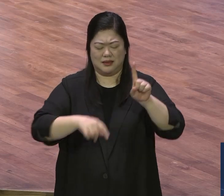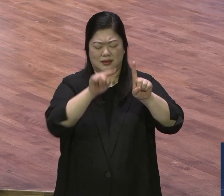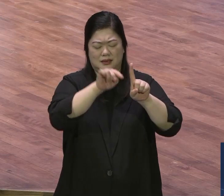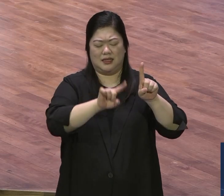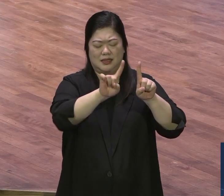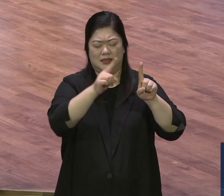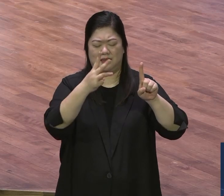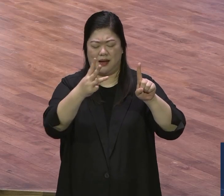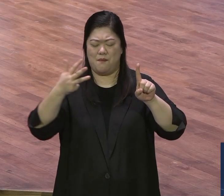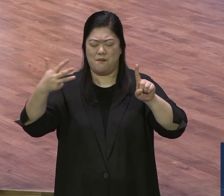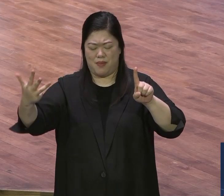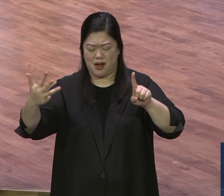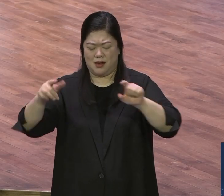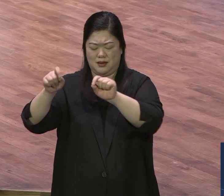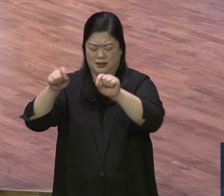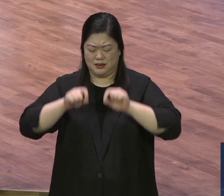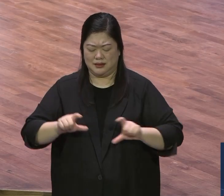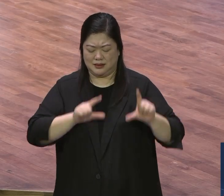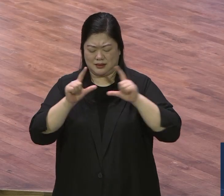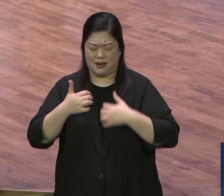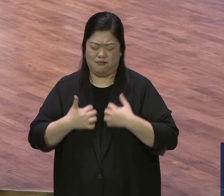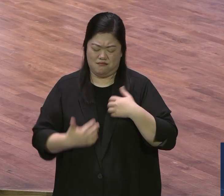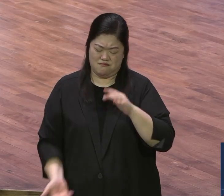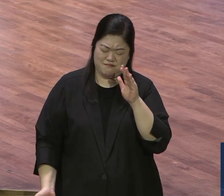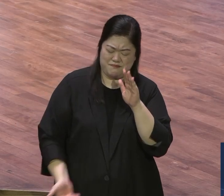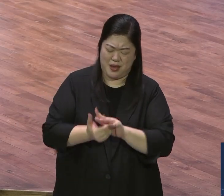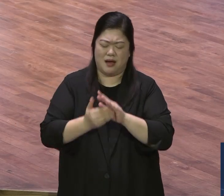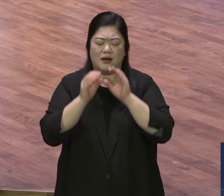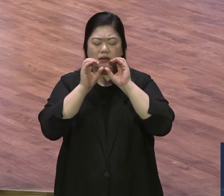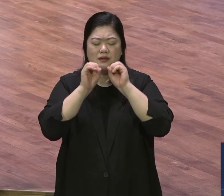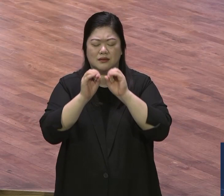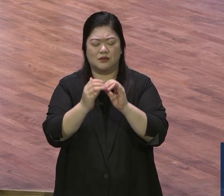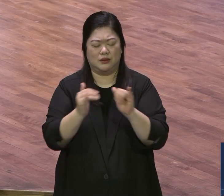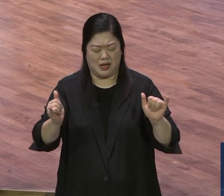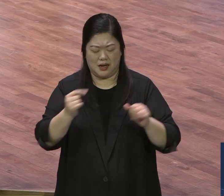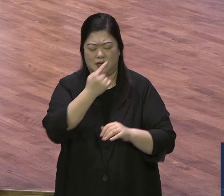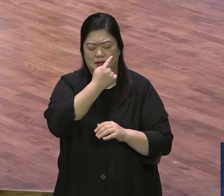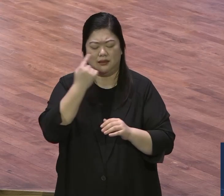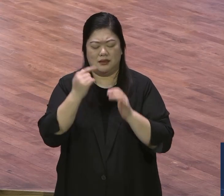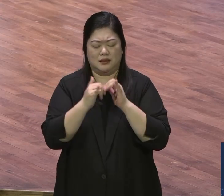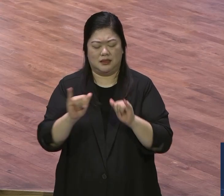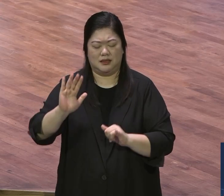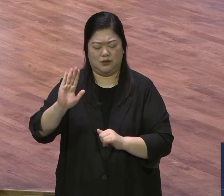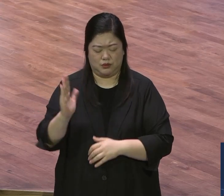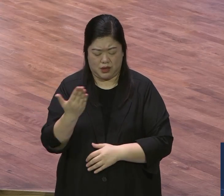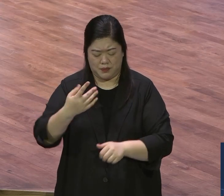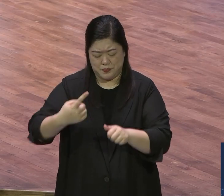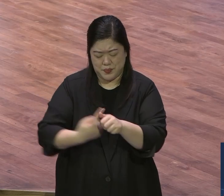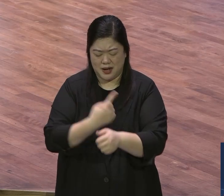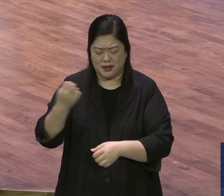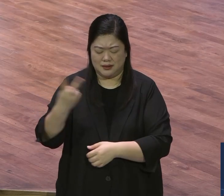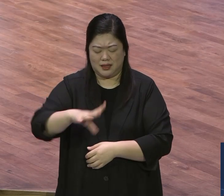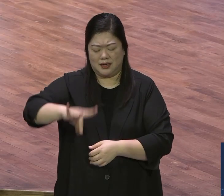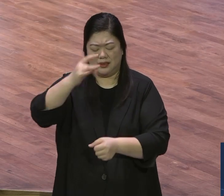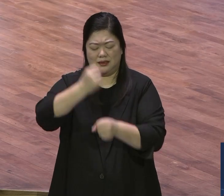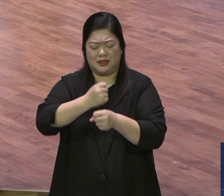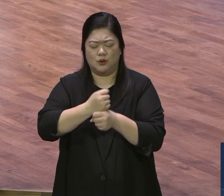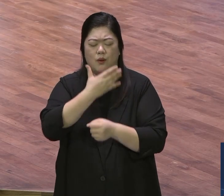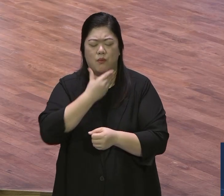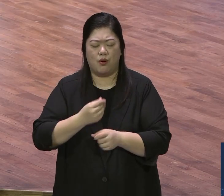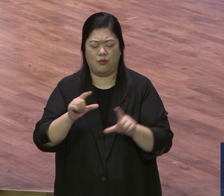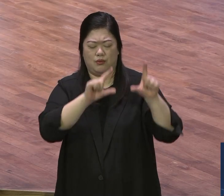주신 은양 말씀이 날마다 성취됨을 체험하여 정인되는 삶을 살게 하시고 날마다 재창조의 축복을 누려야 주옵사사